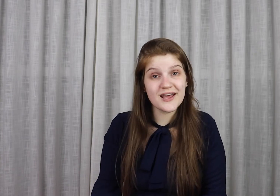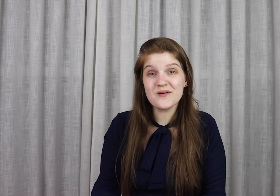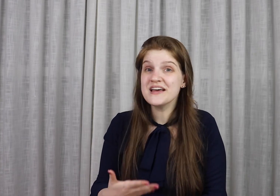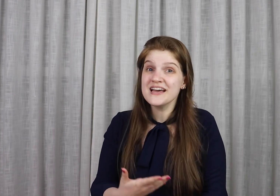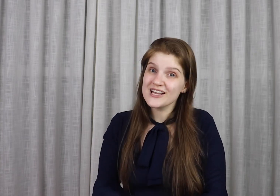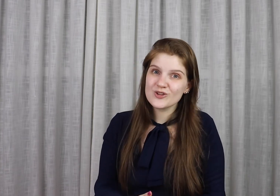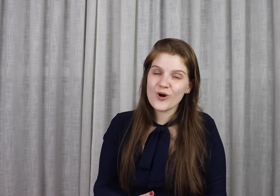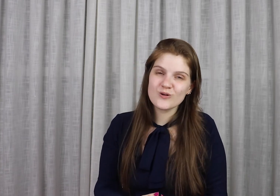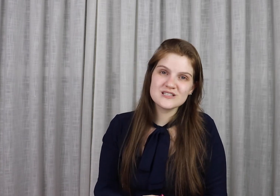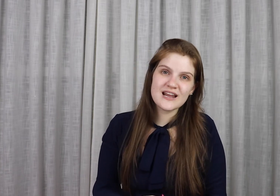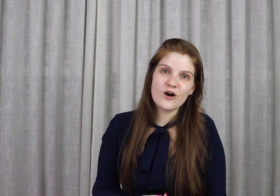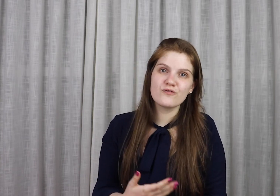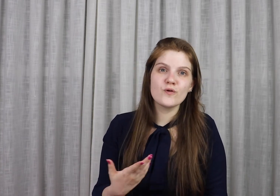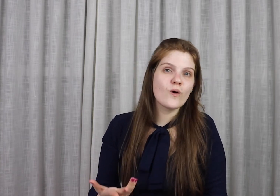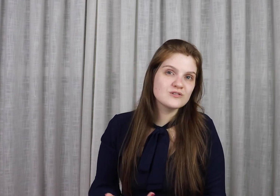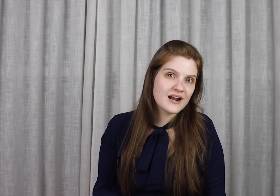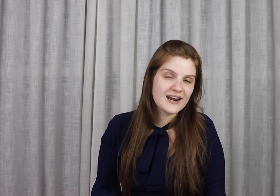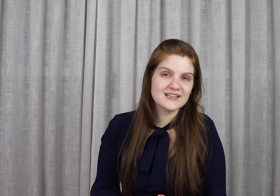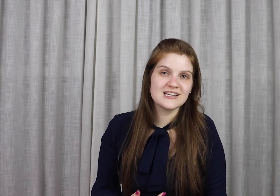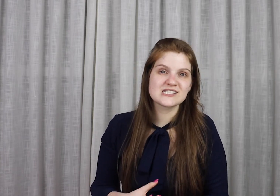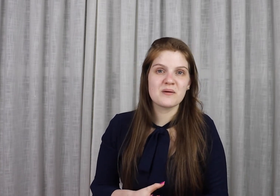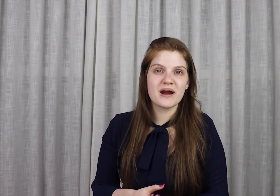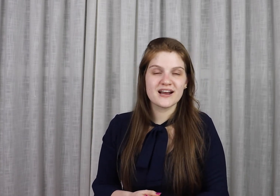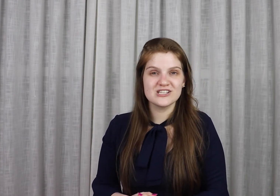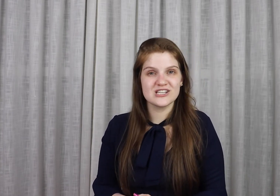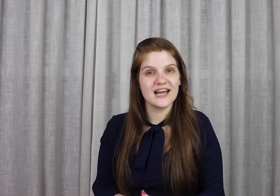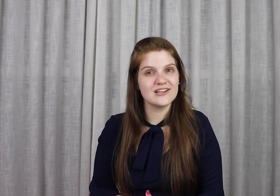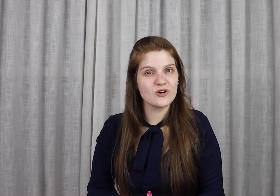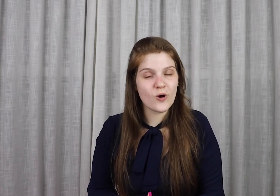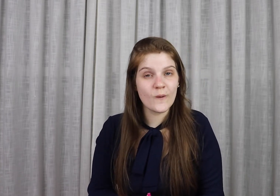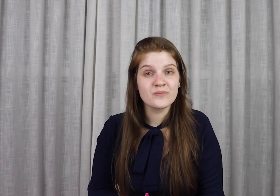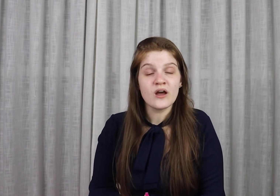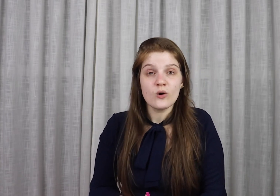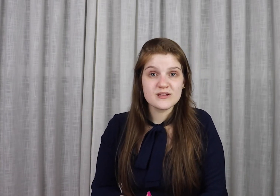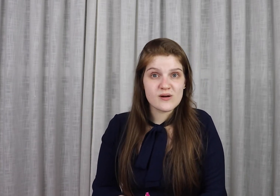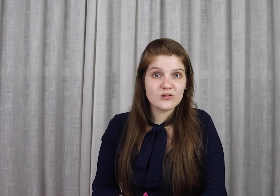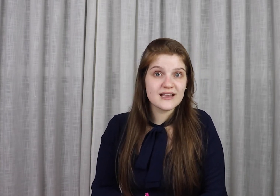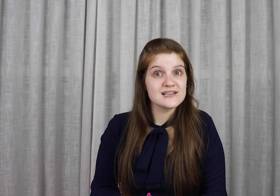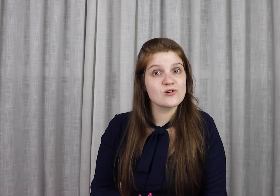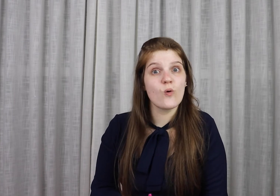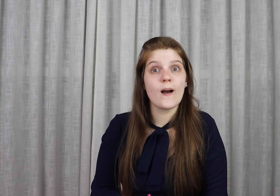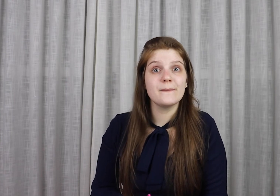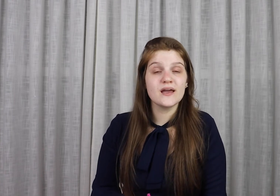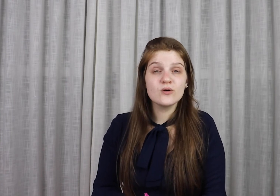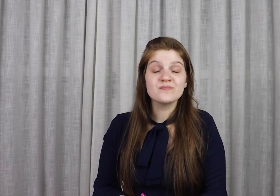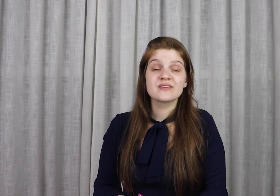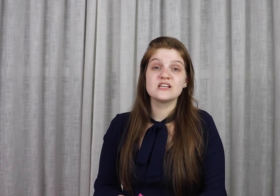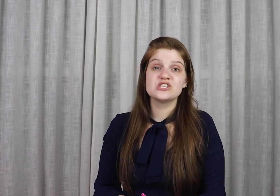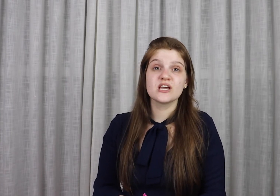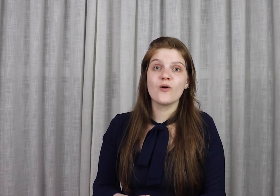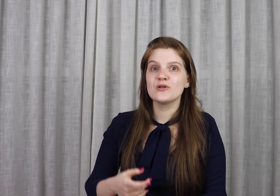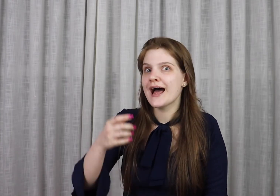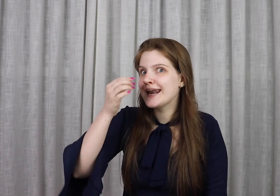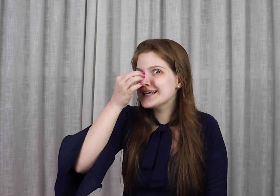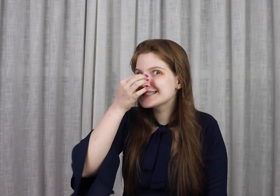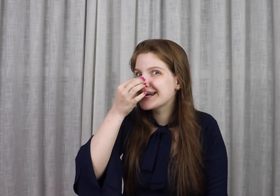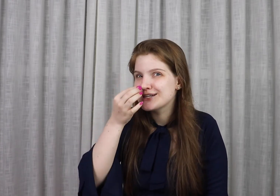entendeu e trocou o sinal, viu outra característica marcante nela e trocou. O mesmo acontece com um amigo que tinha o nariz